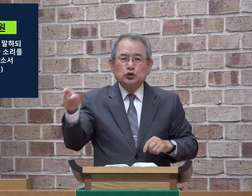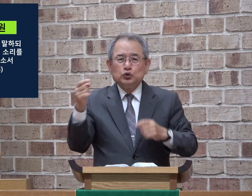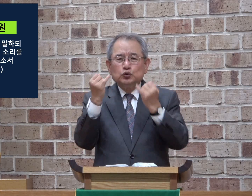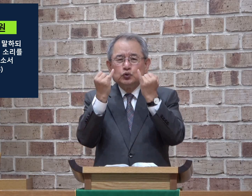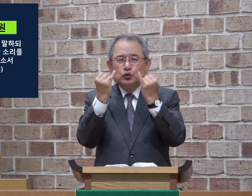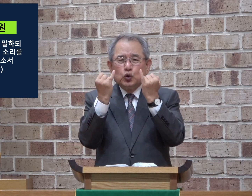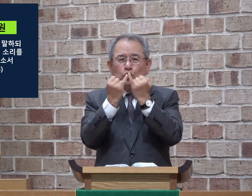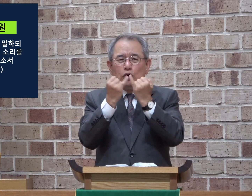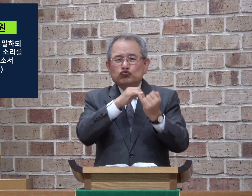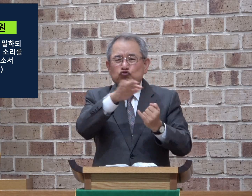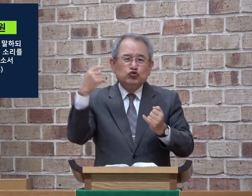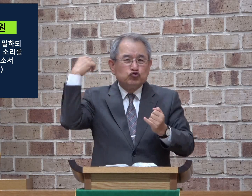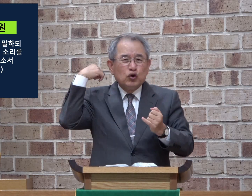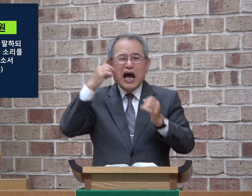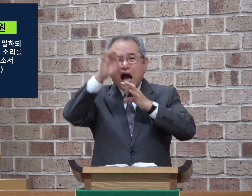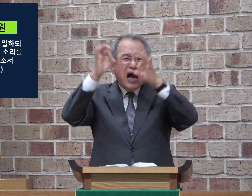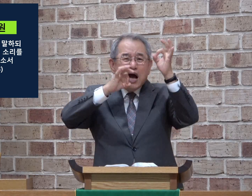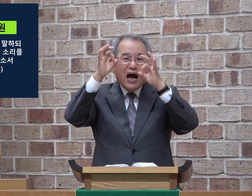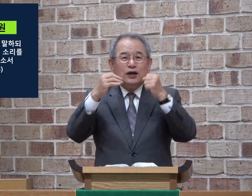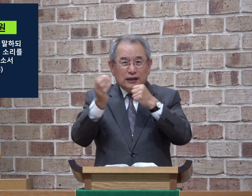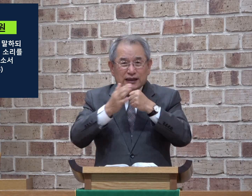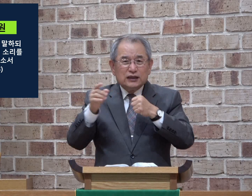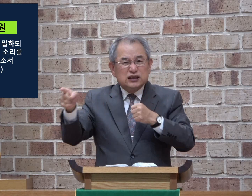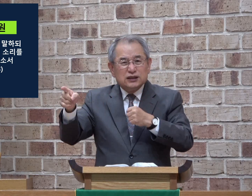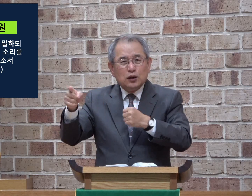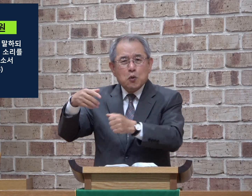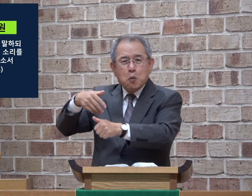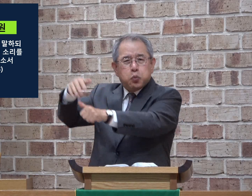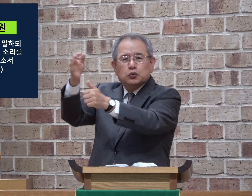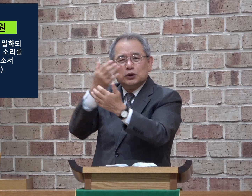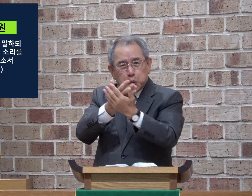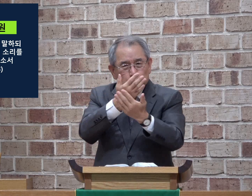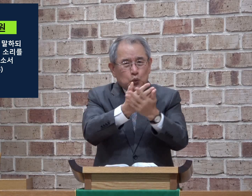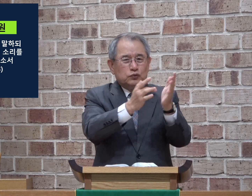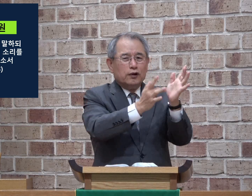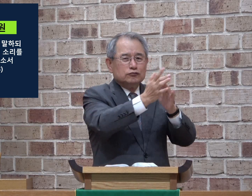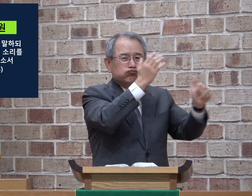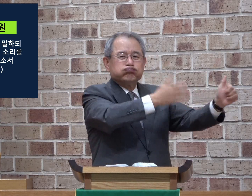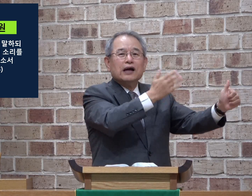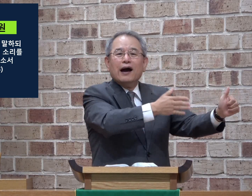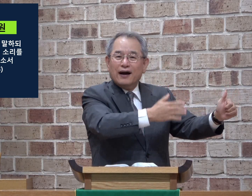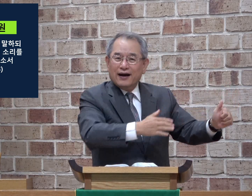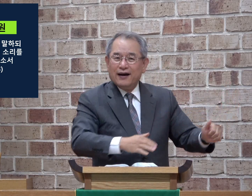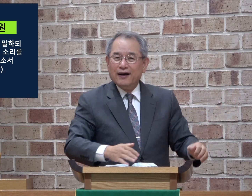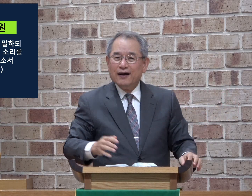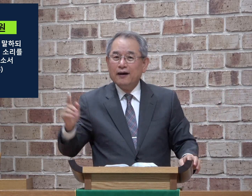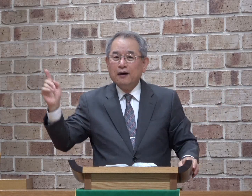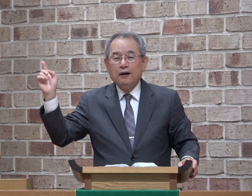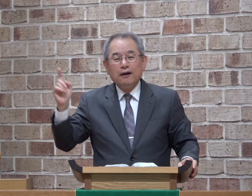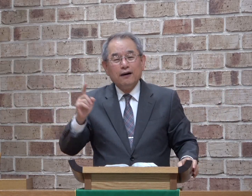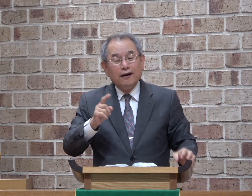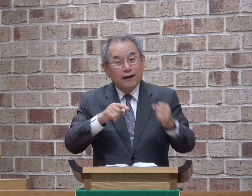말하되 그 여자가 우리 뒤에서 소리를 지르오니 그를 보내소서라고 말합니다.